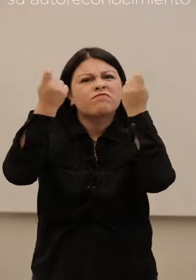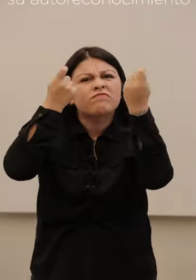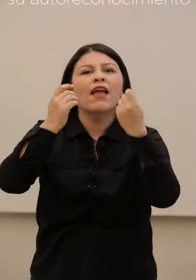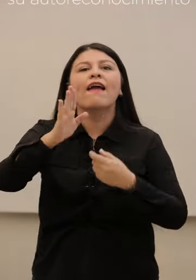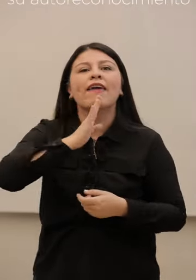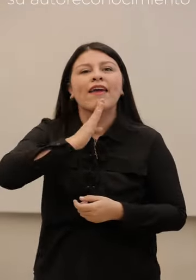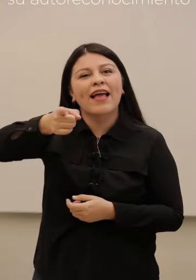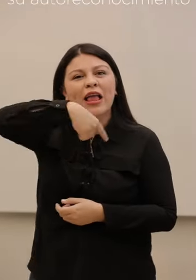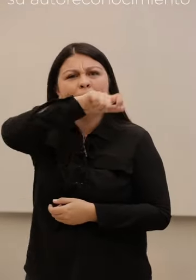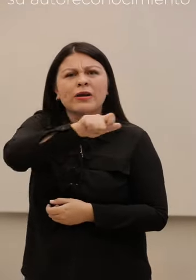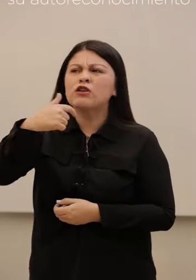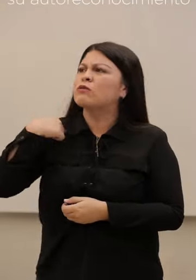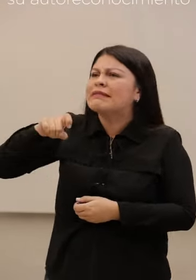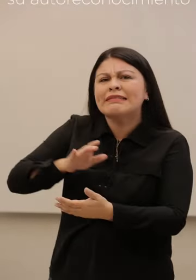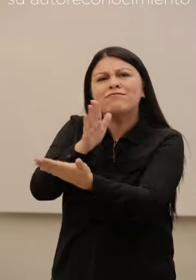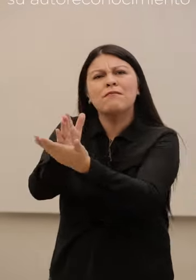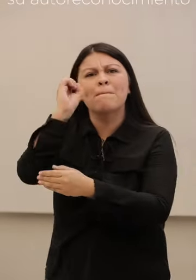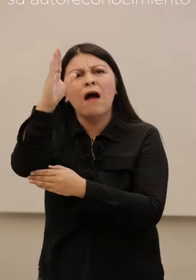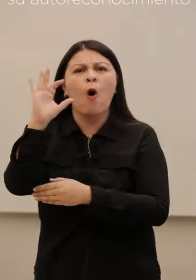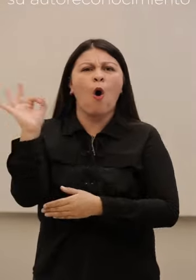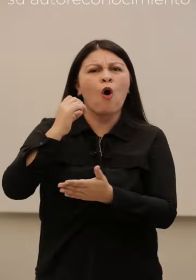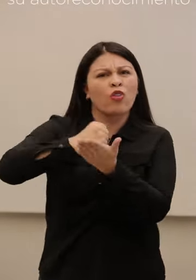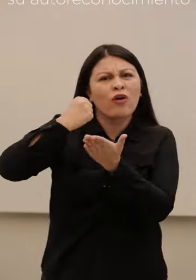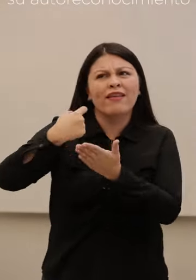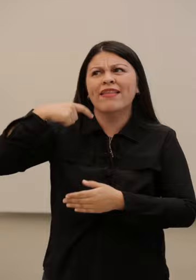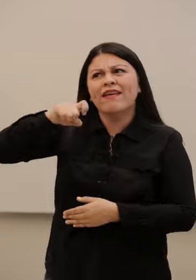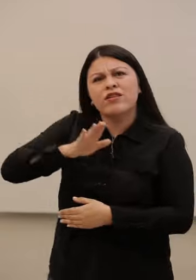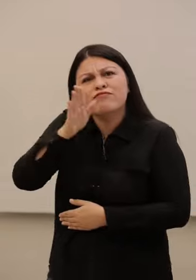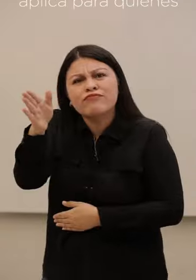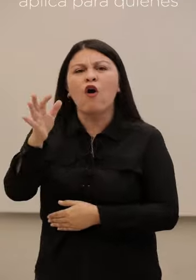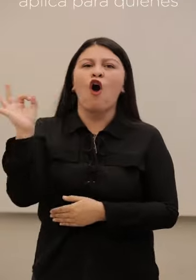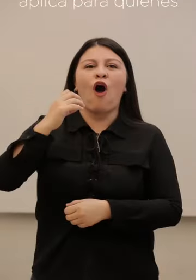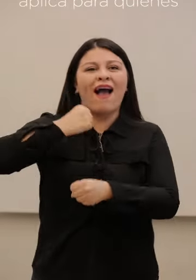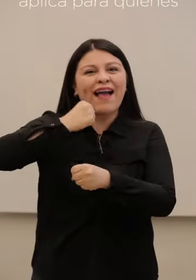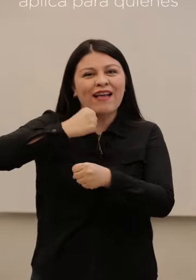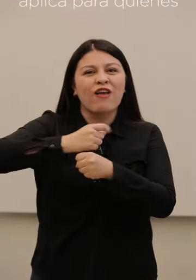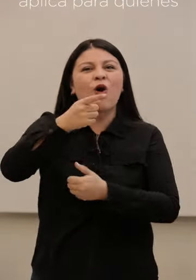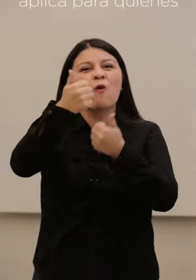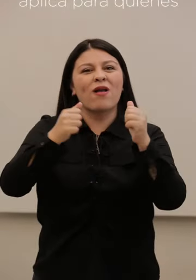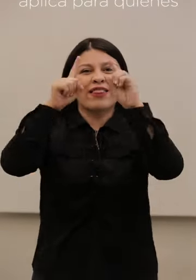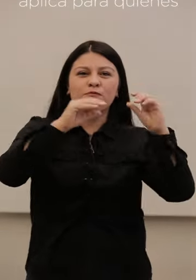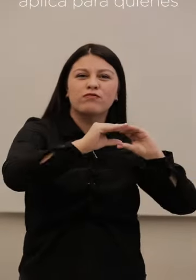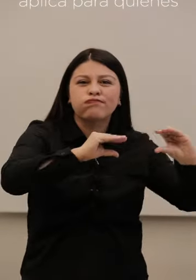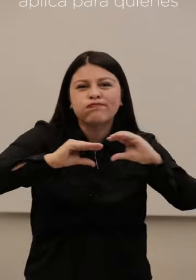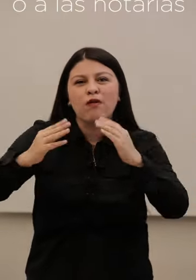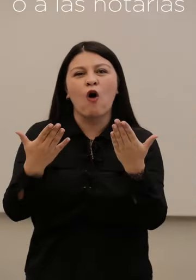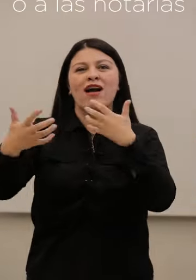corresponda según su auto reconocimiento. La medida también aplica para quienes tengan que